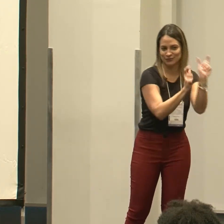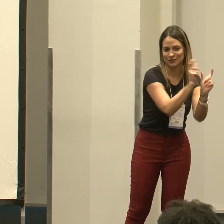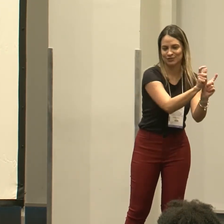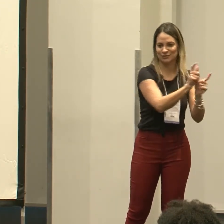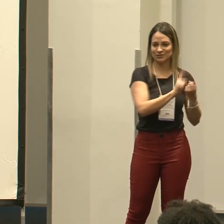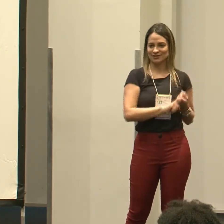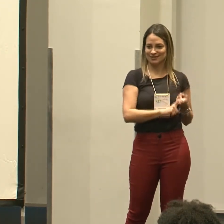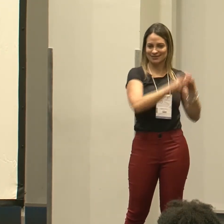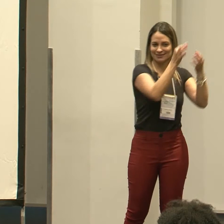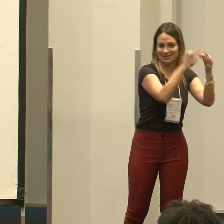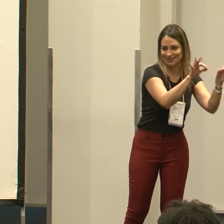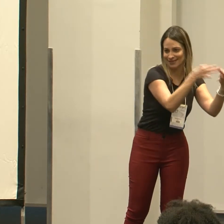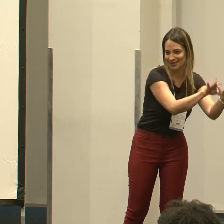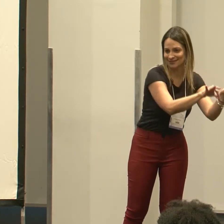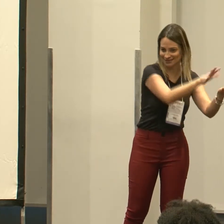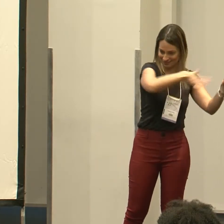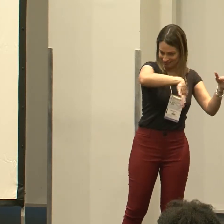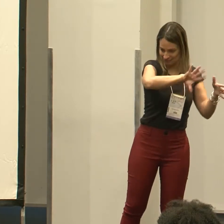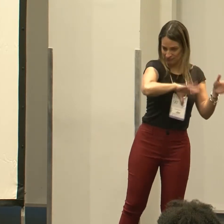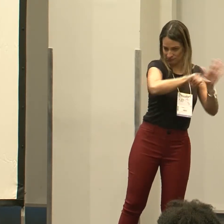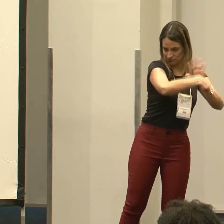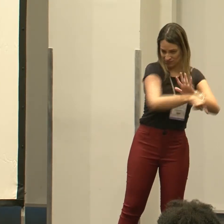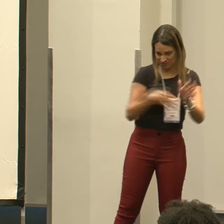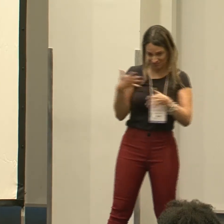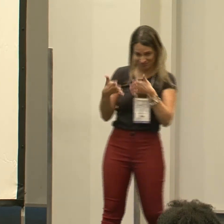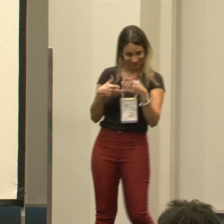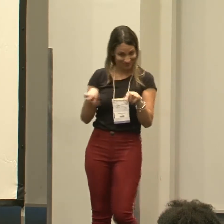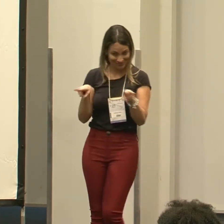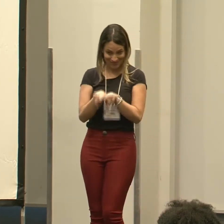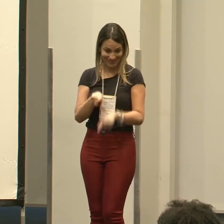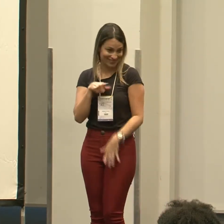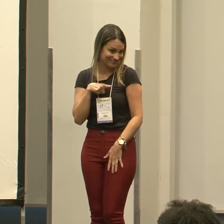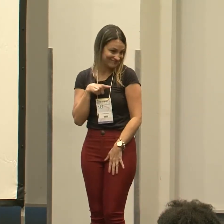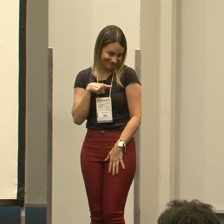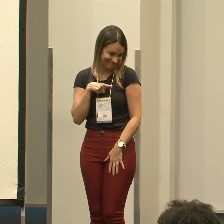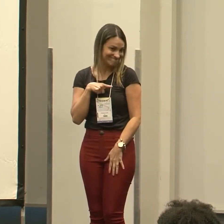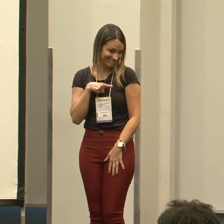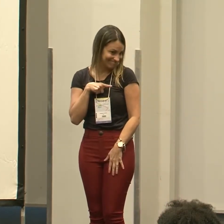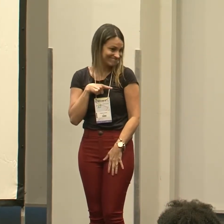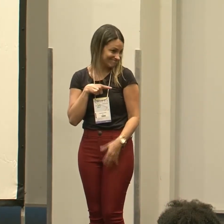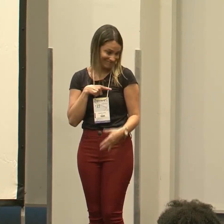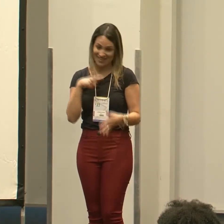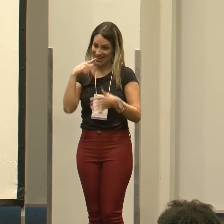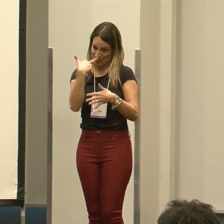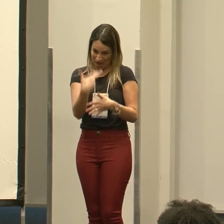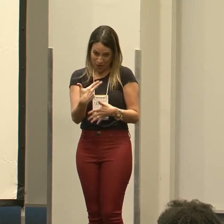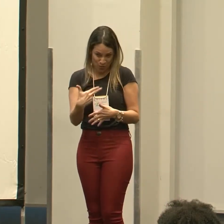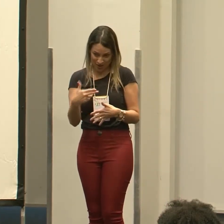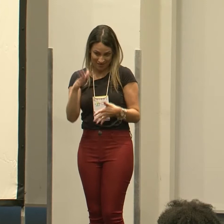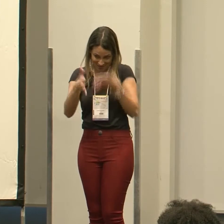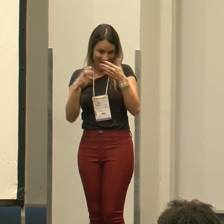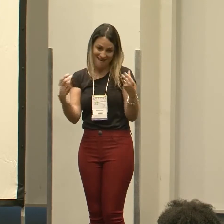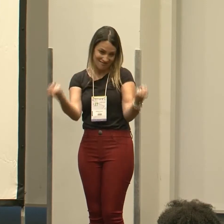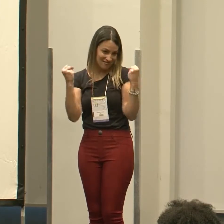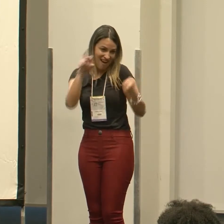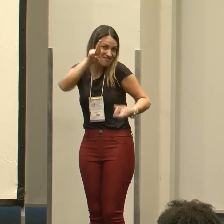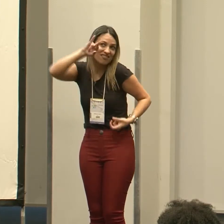fonologia, morfologia, sintaxe, e a Libras também tem. É uma